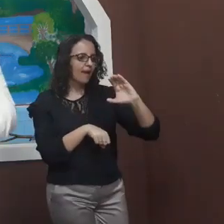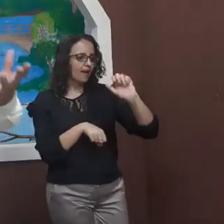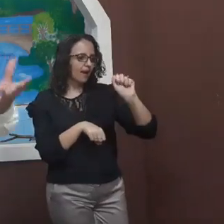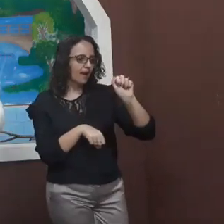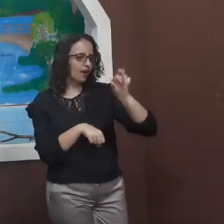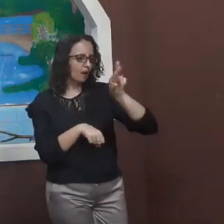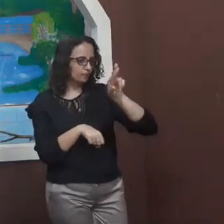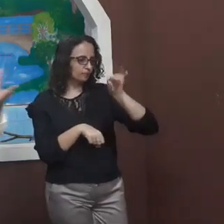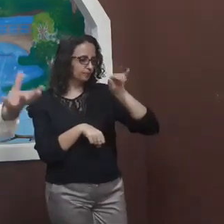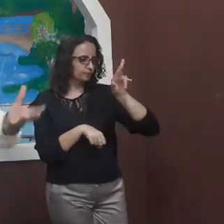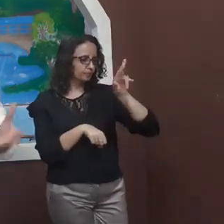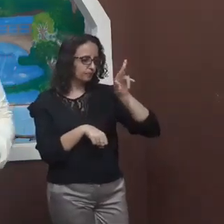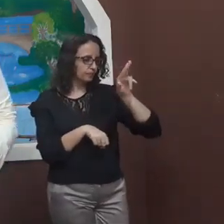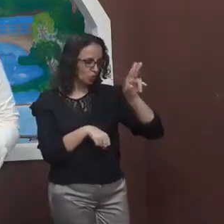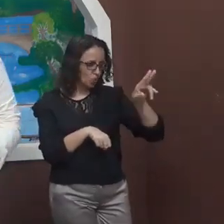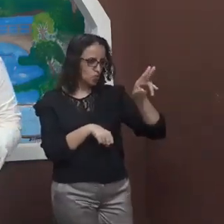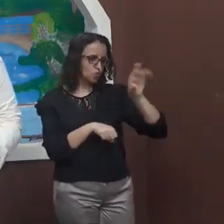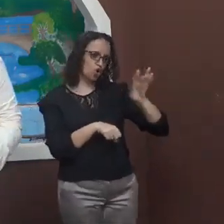Mas naquela época a situação era difícil.